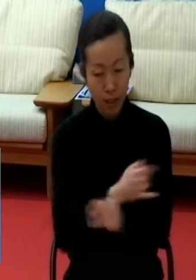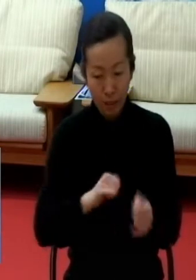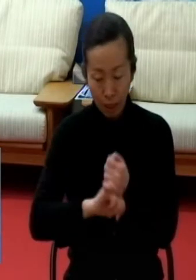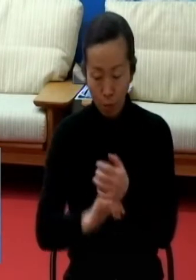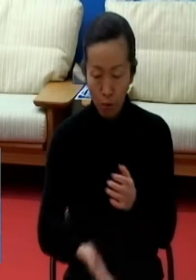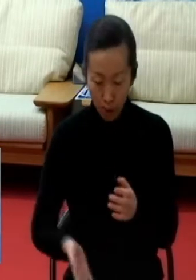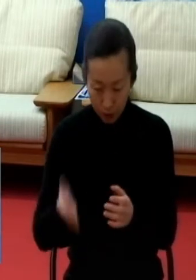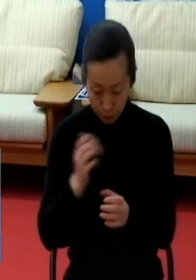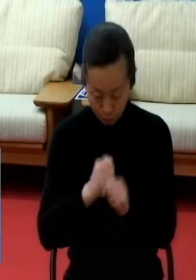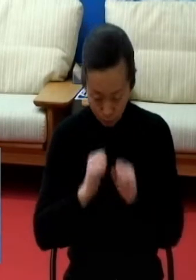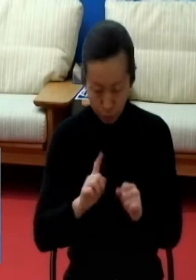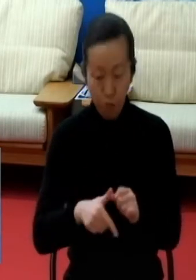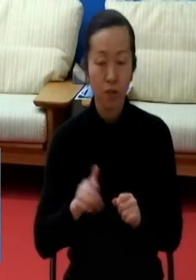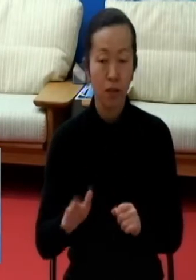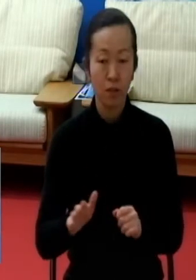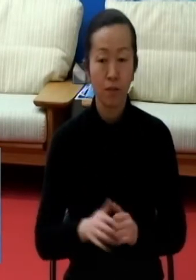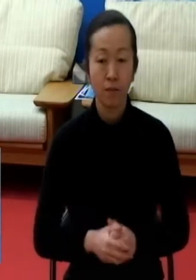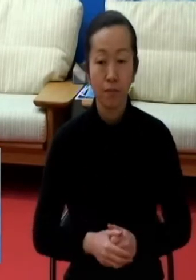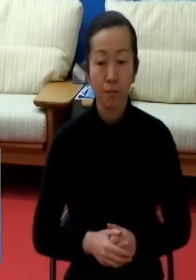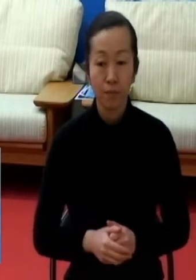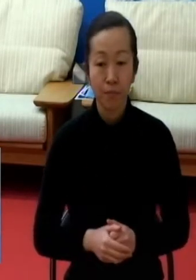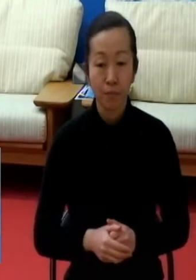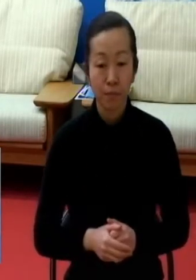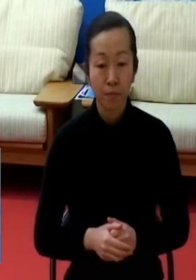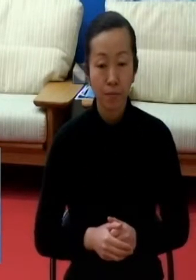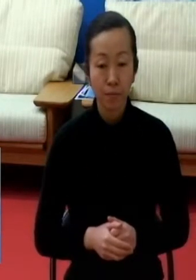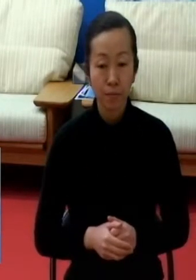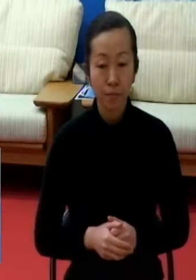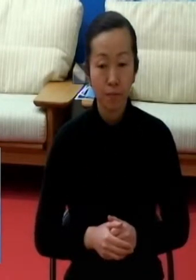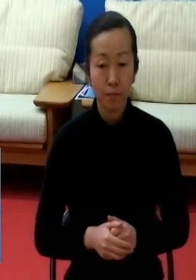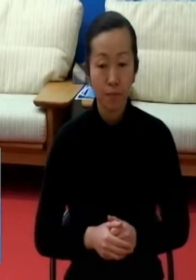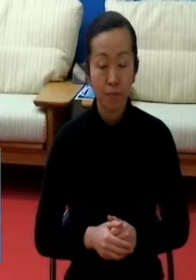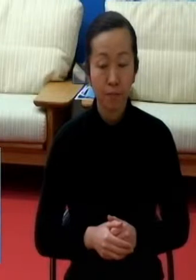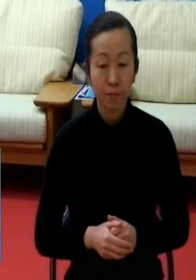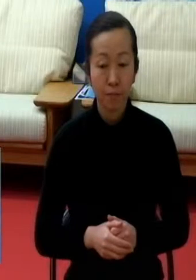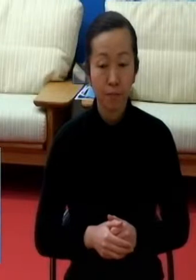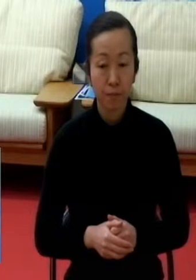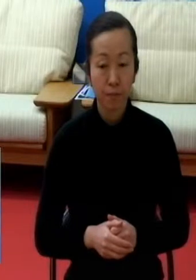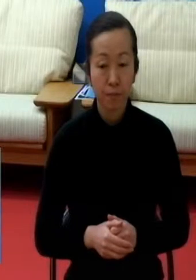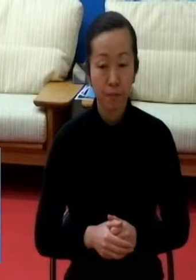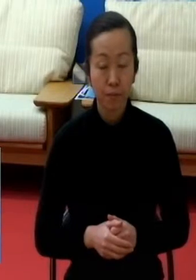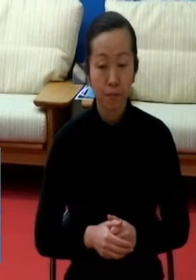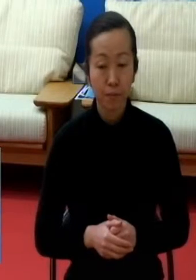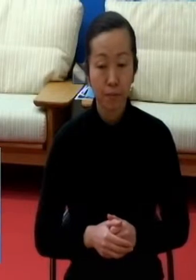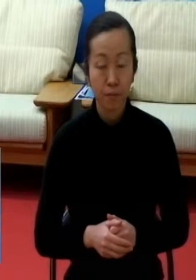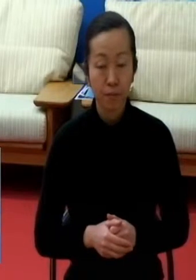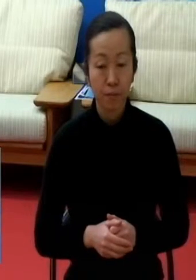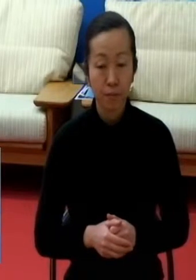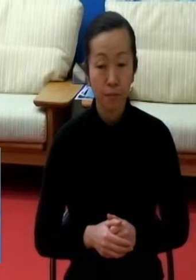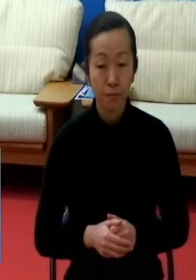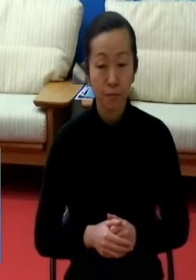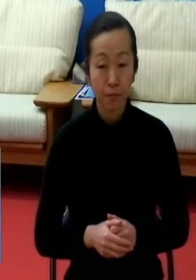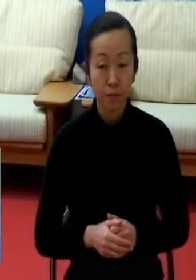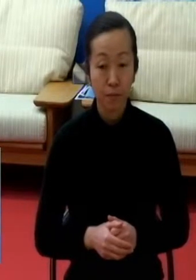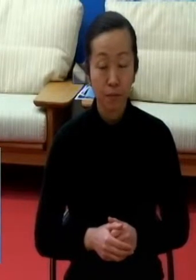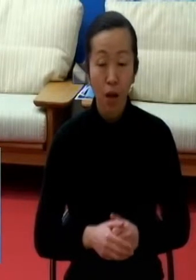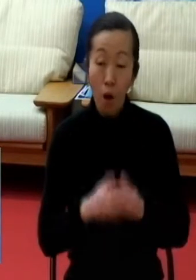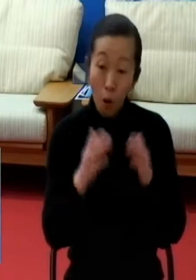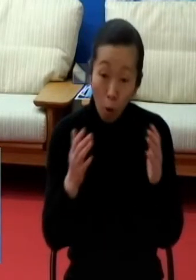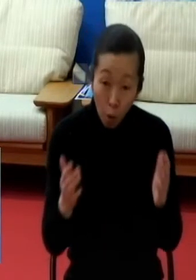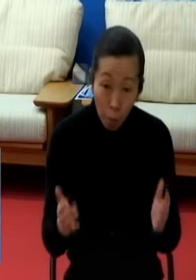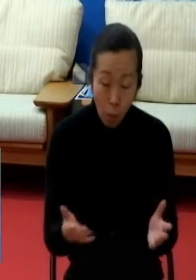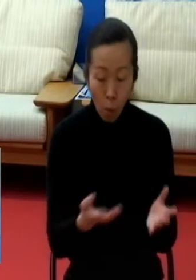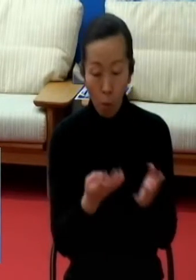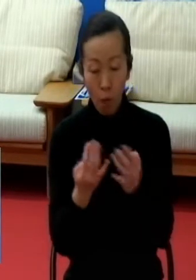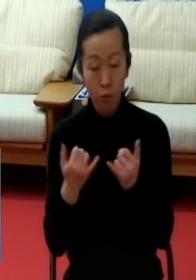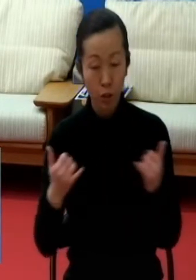모든 사람들은 가정이 축복의 장소가 돼야 되는데 가정에서부터 상처를 받고 태어납니다. ほぼ多くの